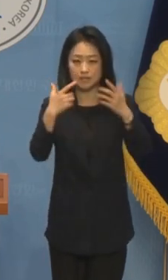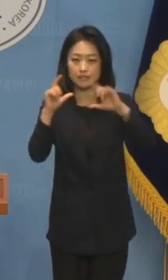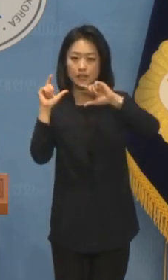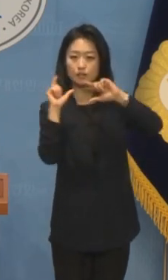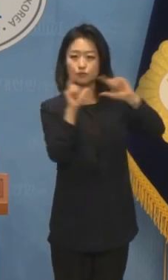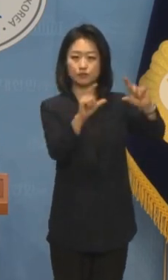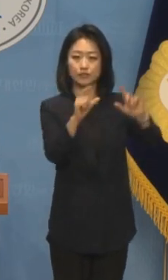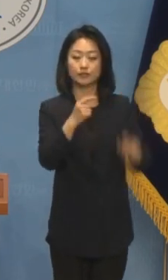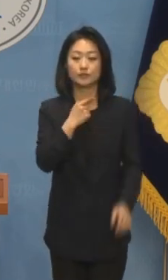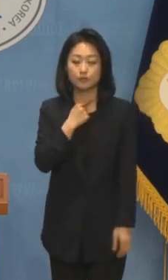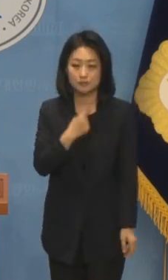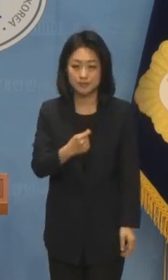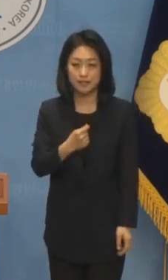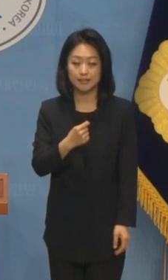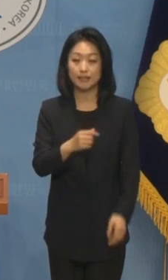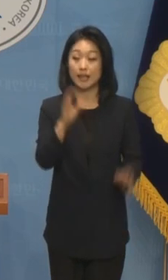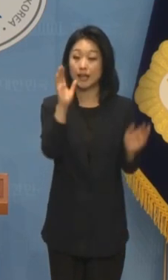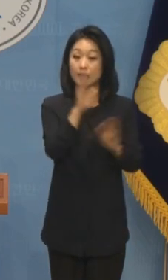자리에 섰습니다.